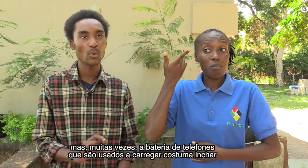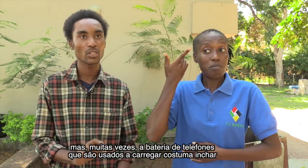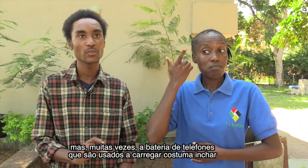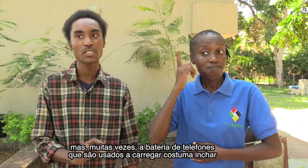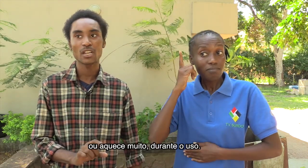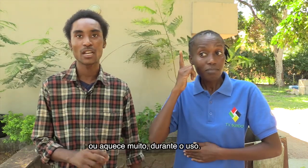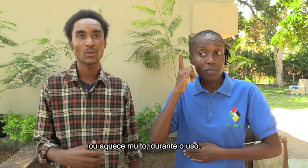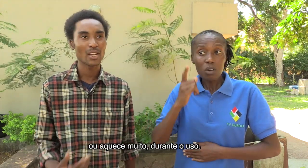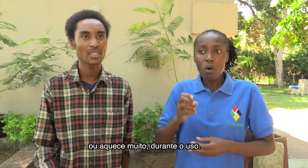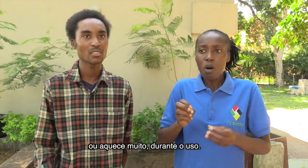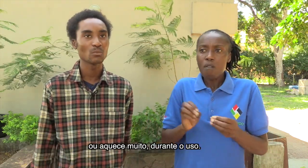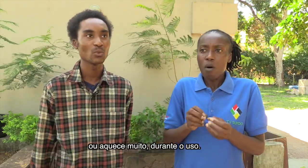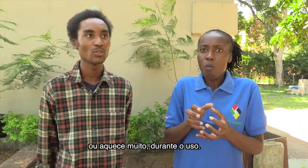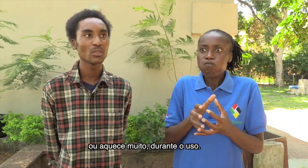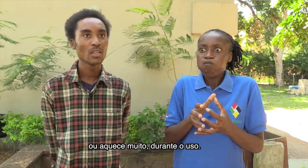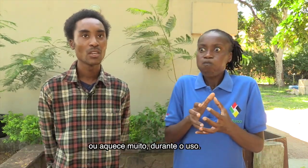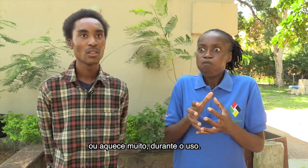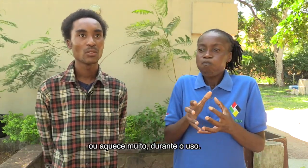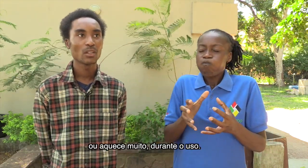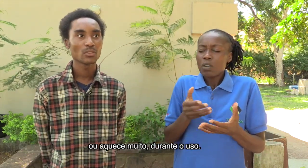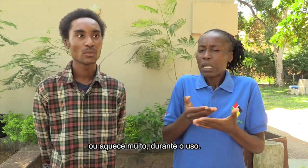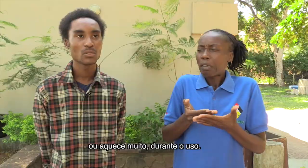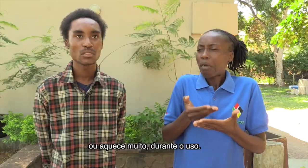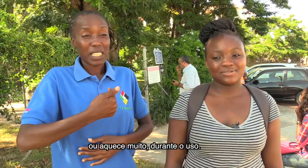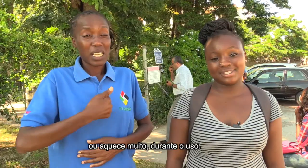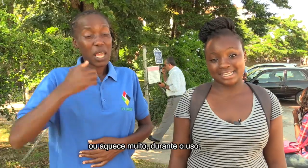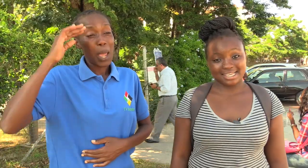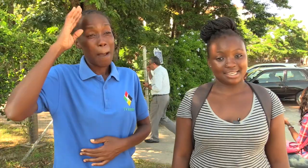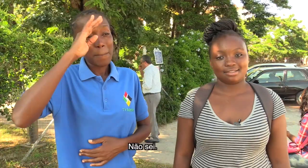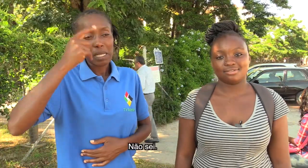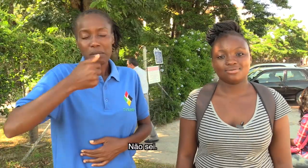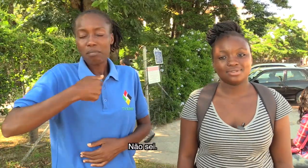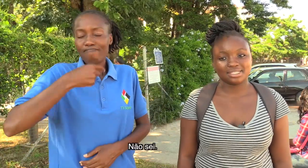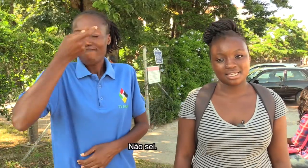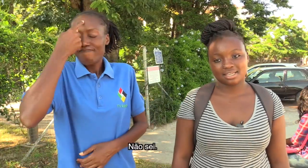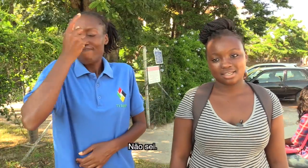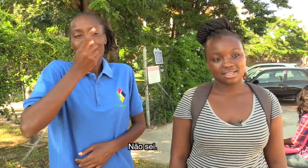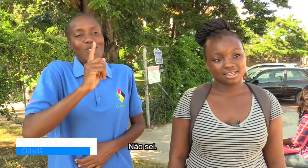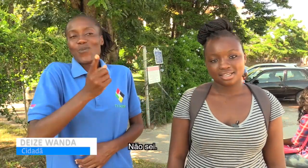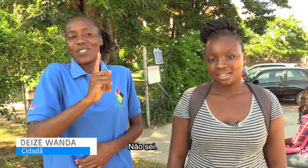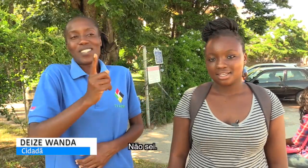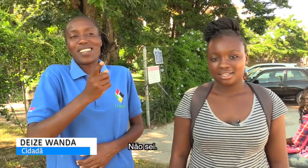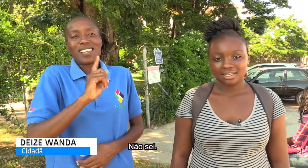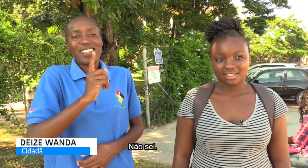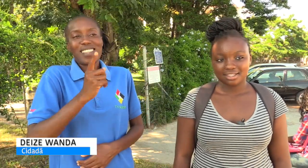fica um pouquinho inchado, aquece muito durante o uso. Não sei, não sei.